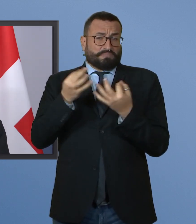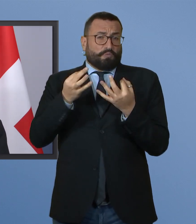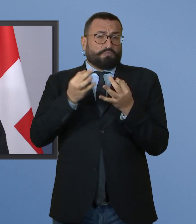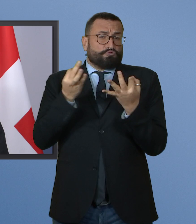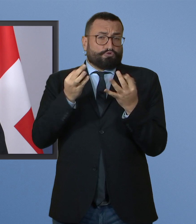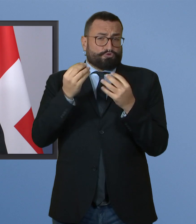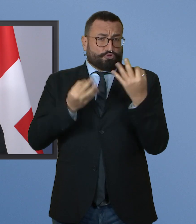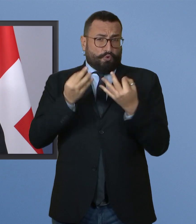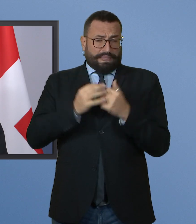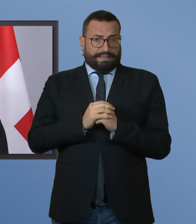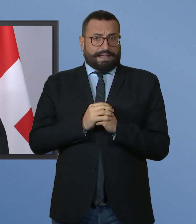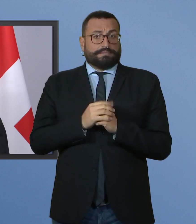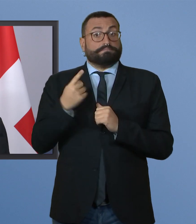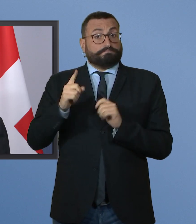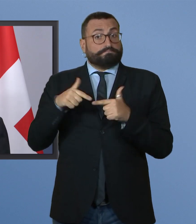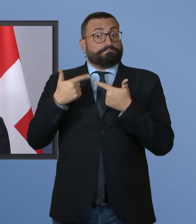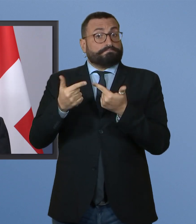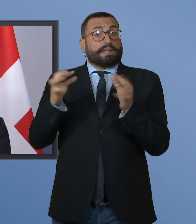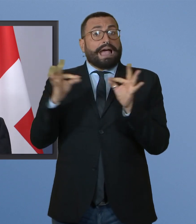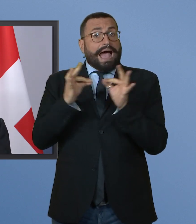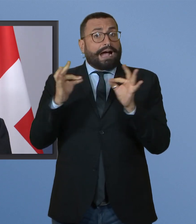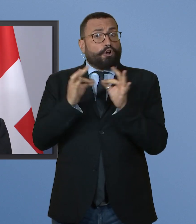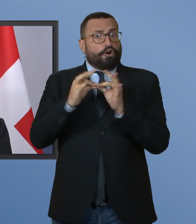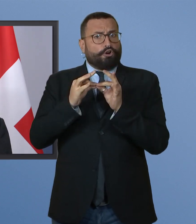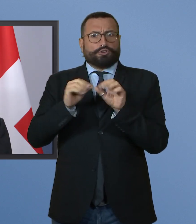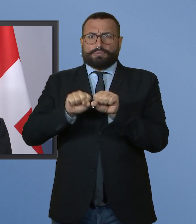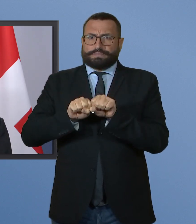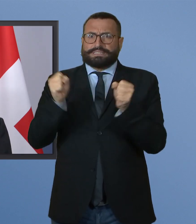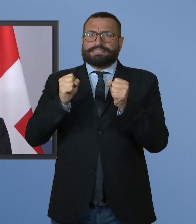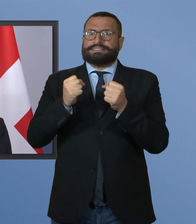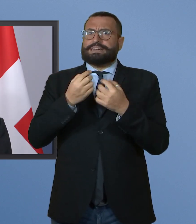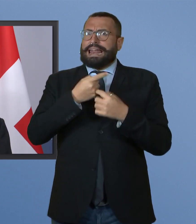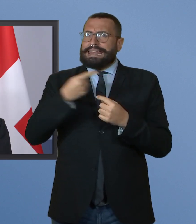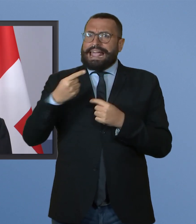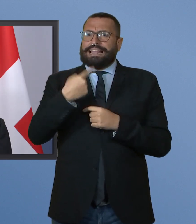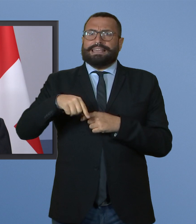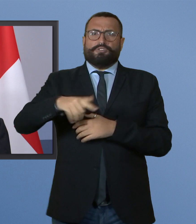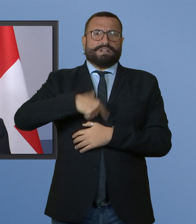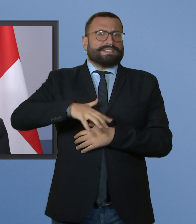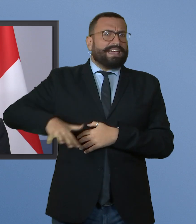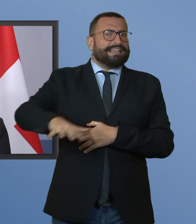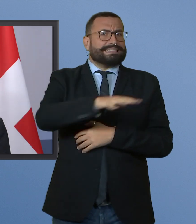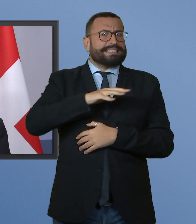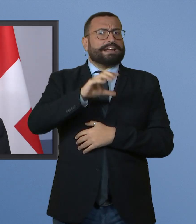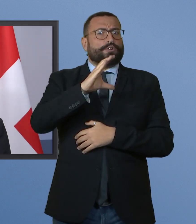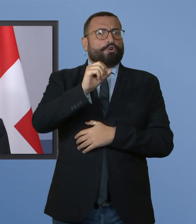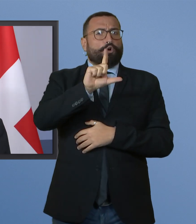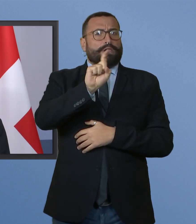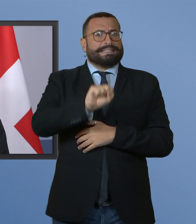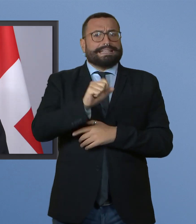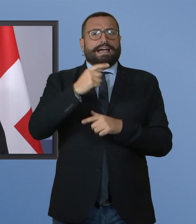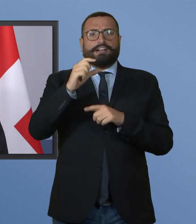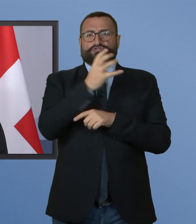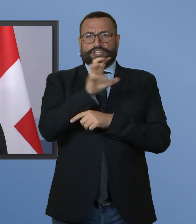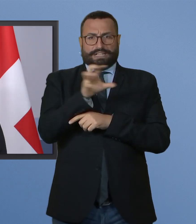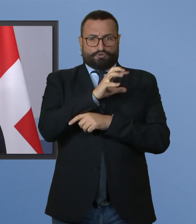definito in questo modo garantiamo che l'accordo non abbia un impatto negativo sulla produzione svizzera di olio di colza e di girasole